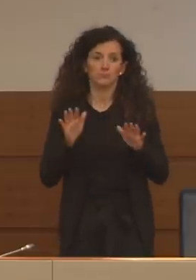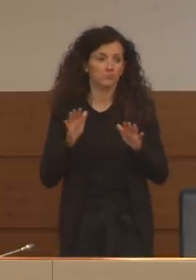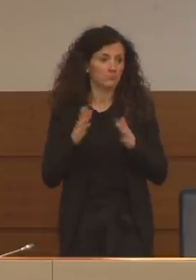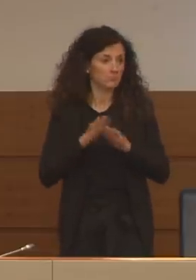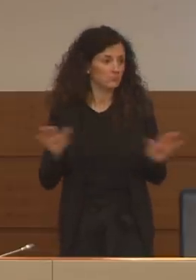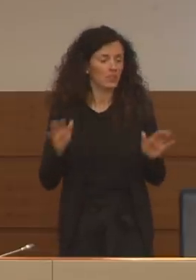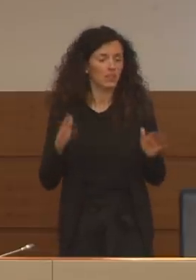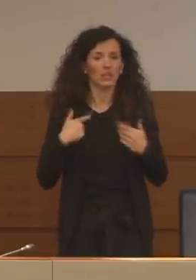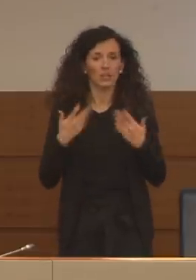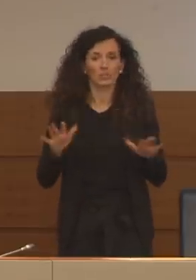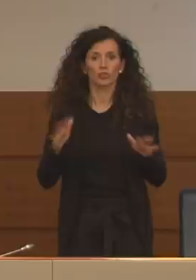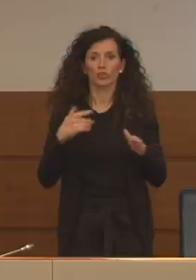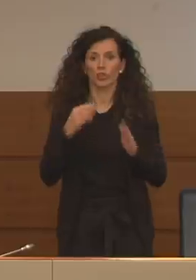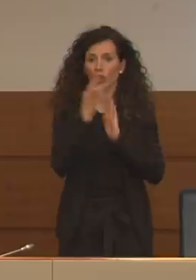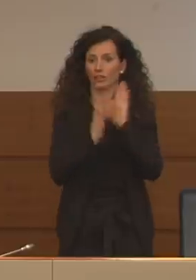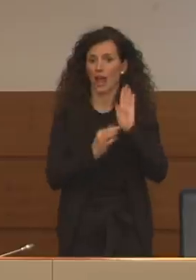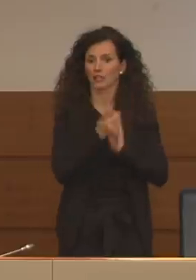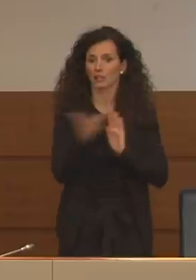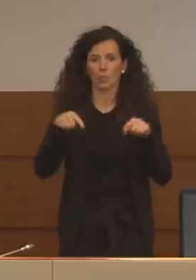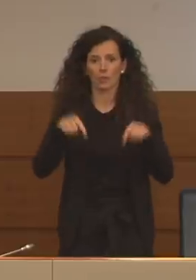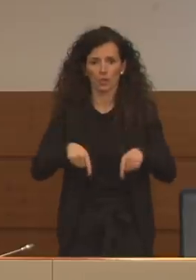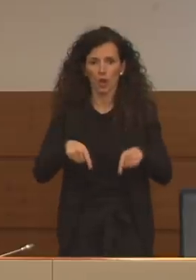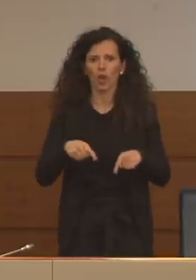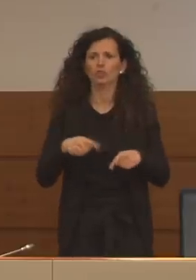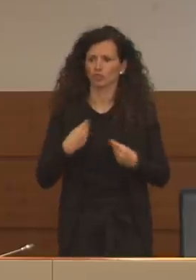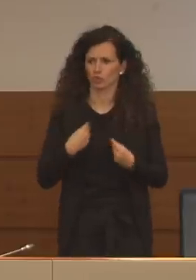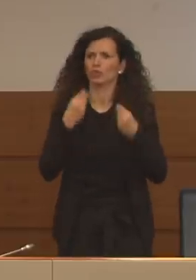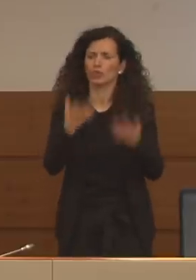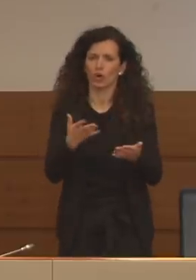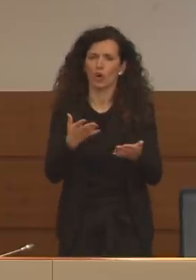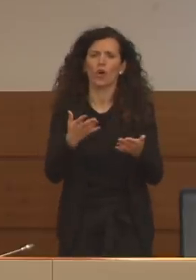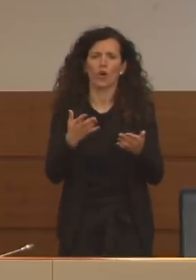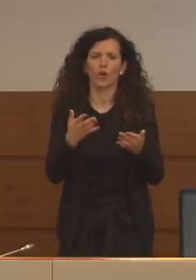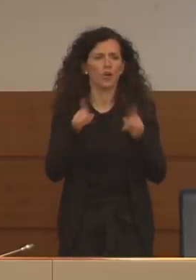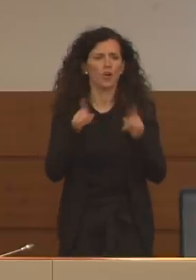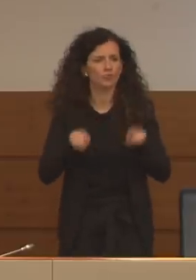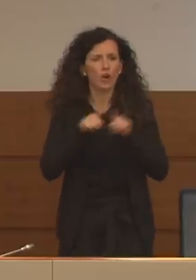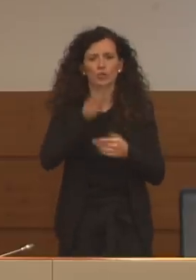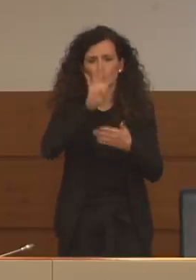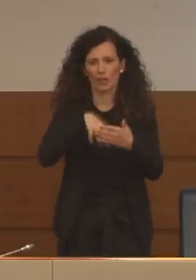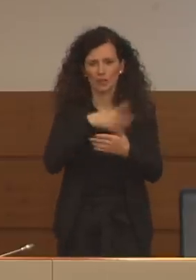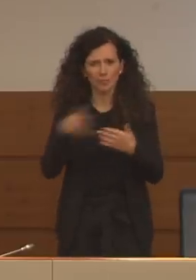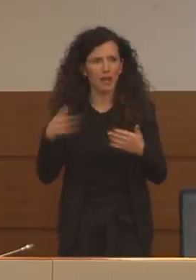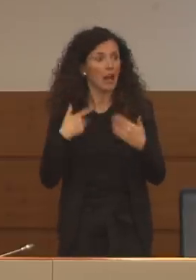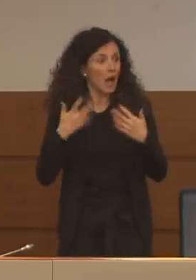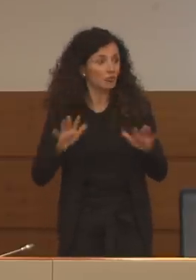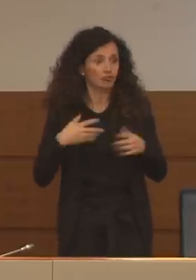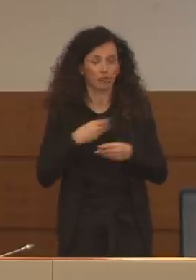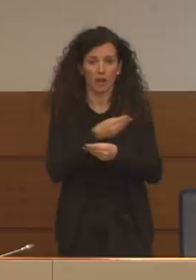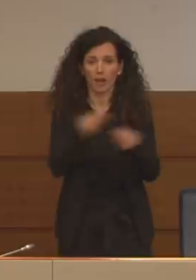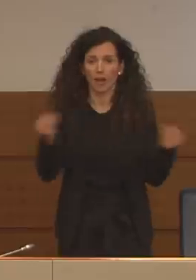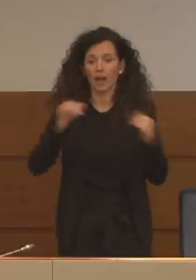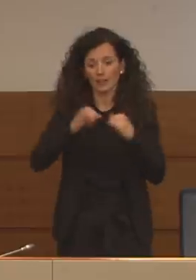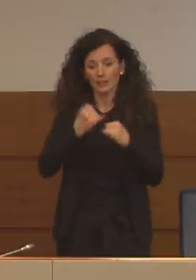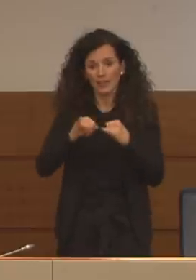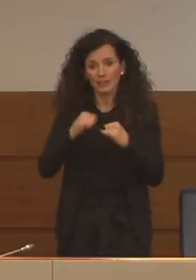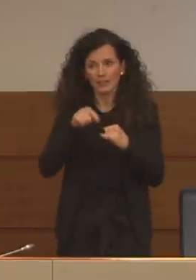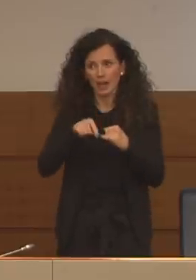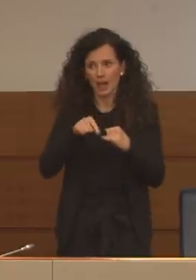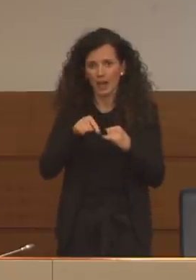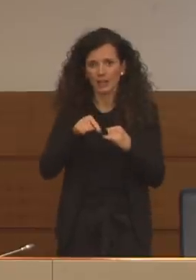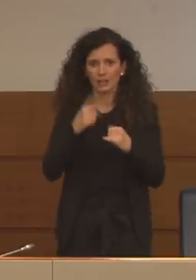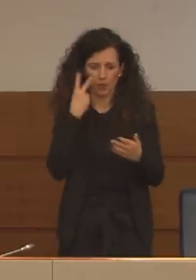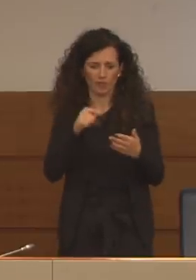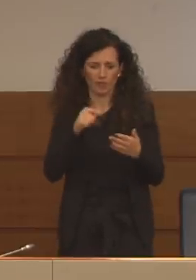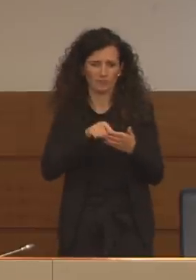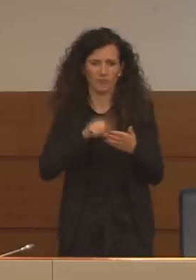per quanto riguarda i dati di oggi avrete le tabelle ve l'abbiamo già date quindi i dettagli li potrete avere dalle